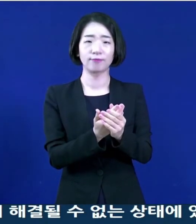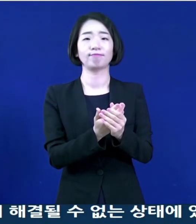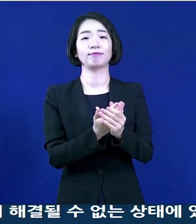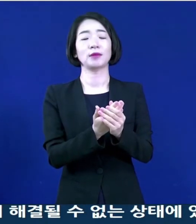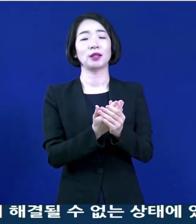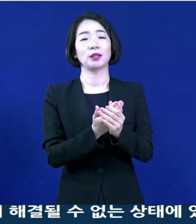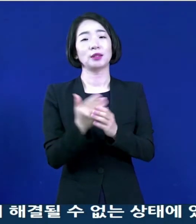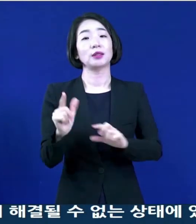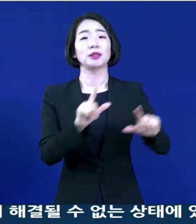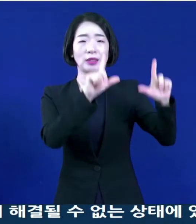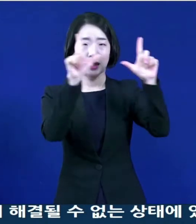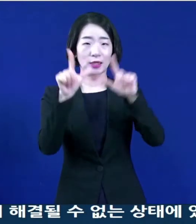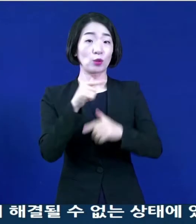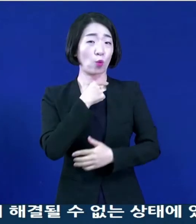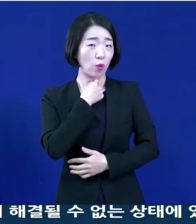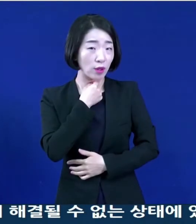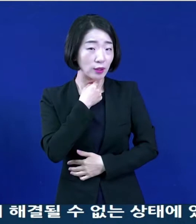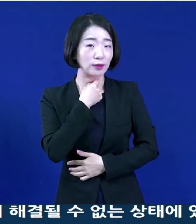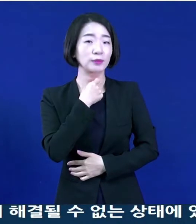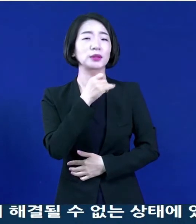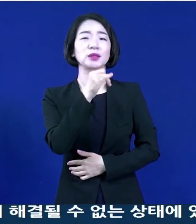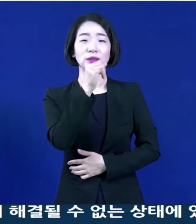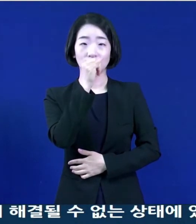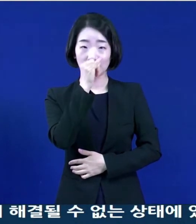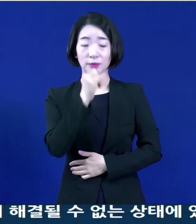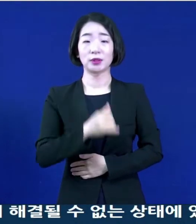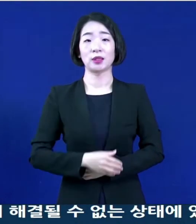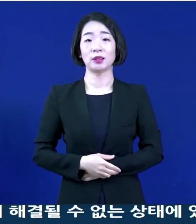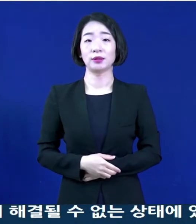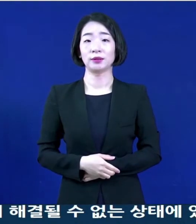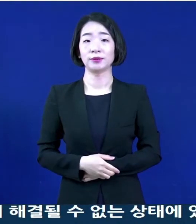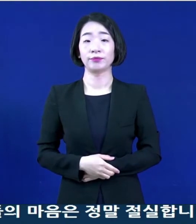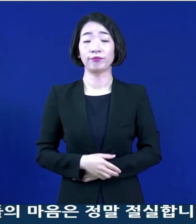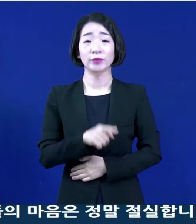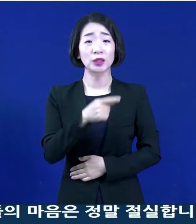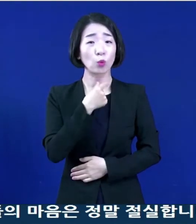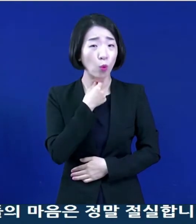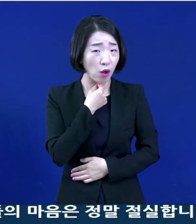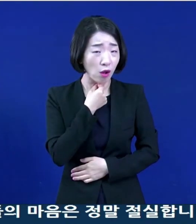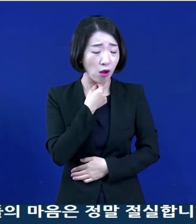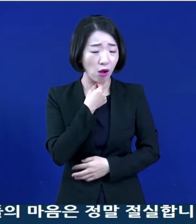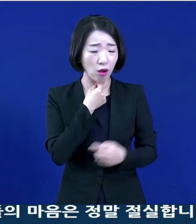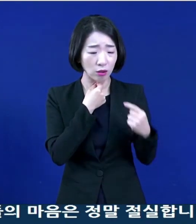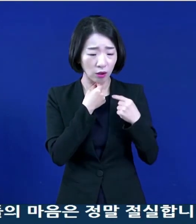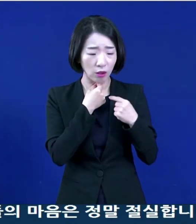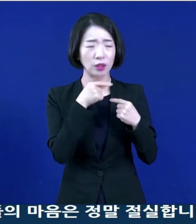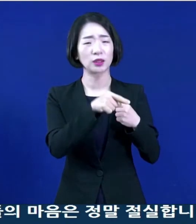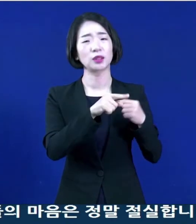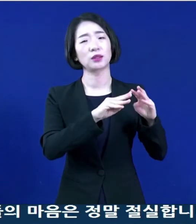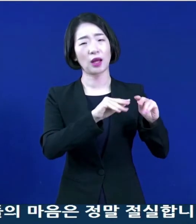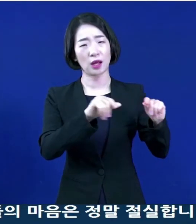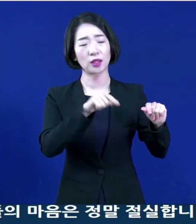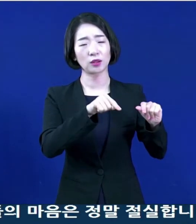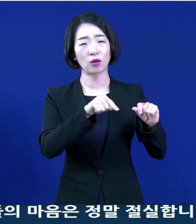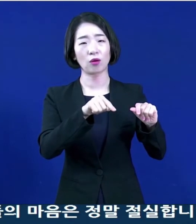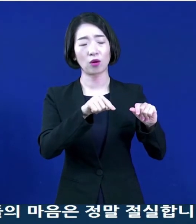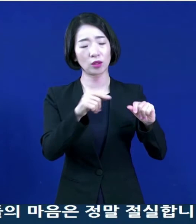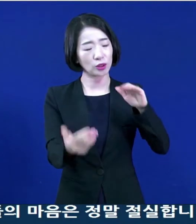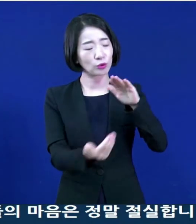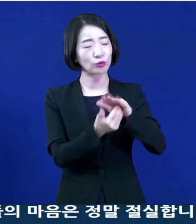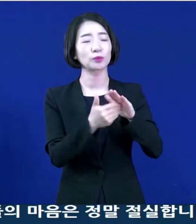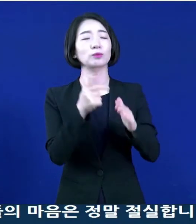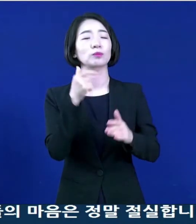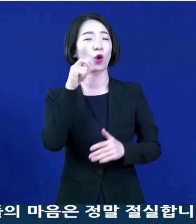하는 절실한 바람이 있습니다. 어쩌면 그 바람은 이 땅에서 이루어지지 못할지도 모르겠습니다.